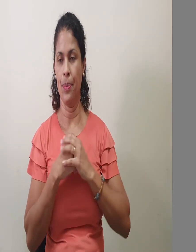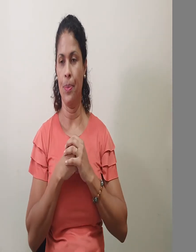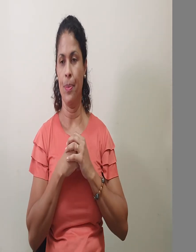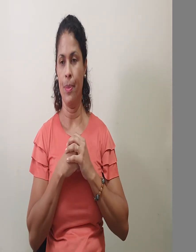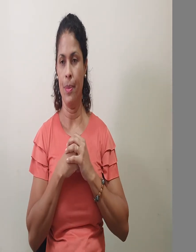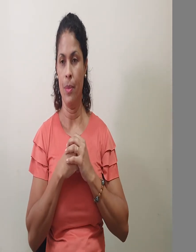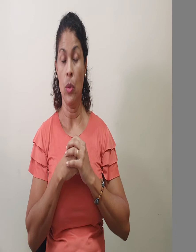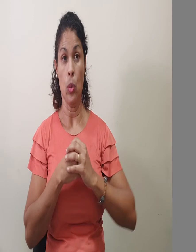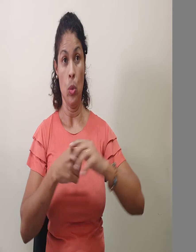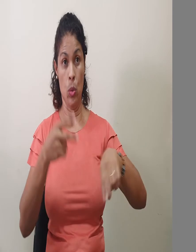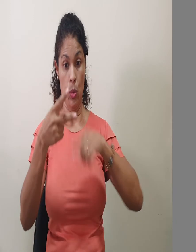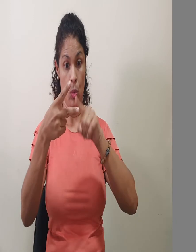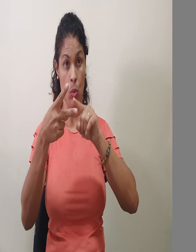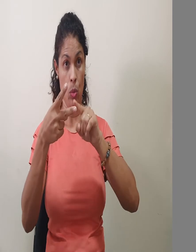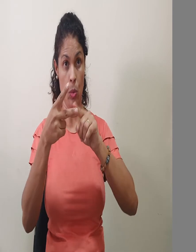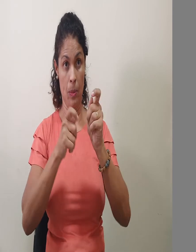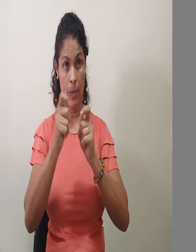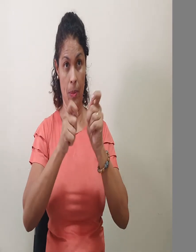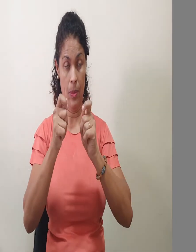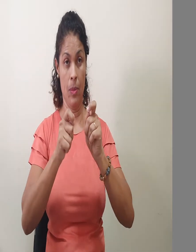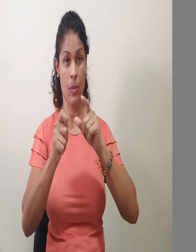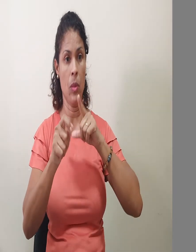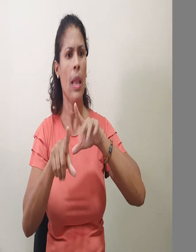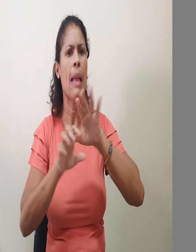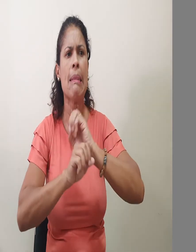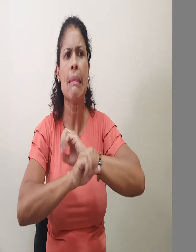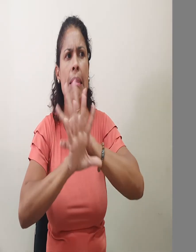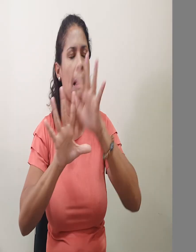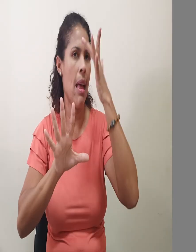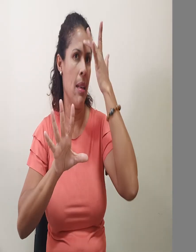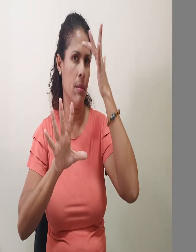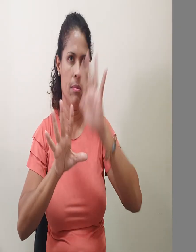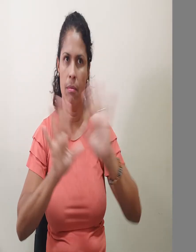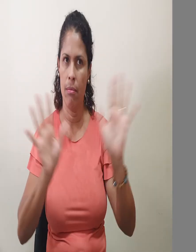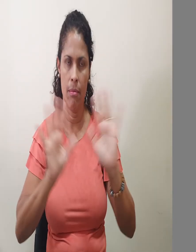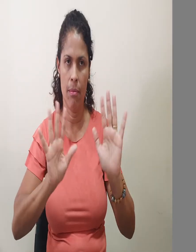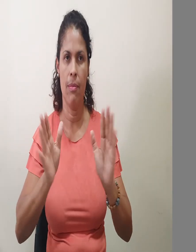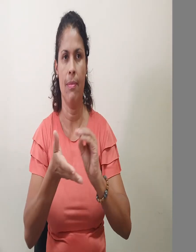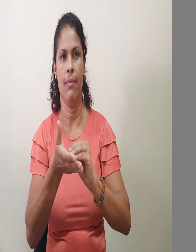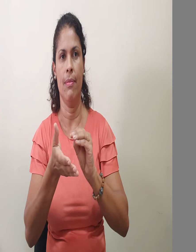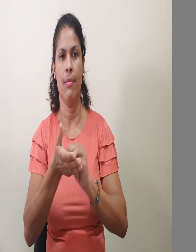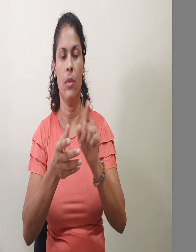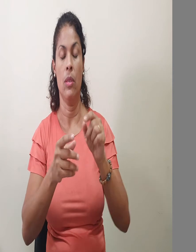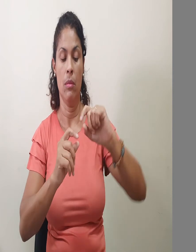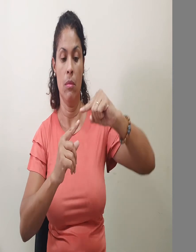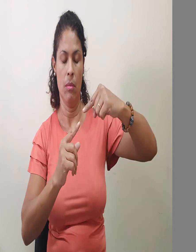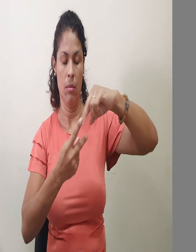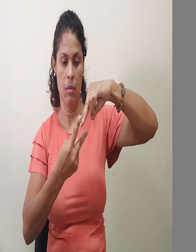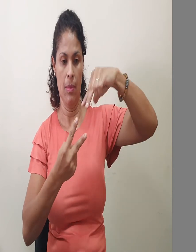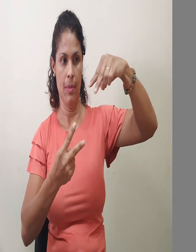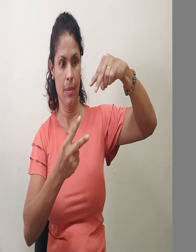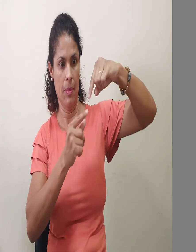pelo DNA, interrompe o ciclo entre G1 e S. Um segundo controle, com